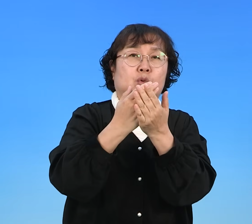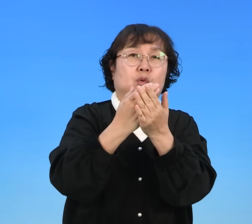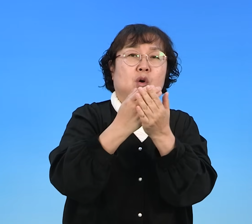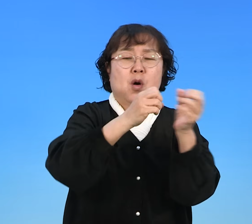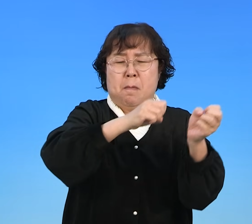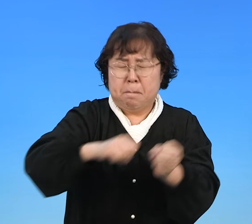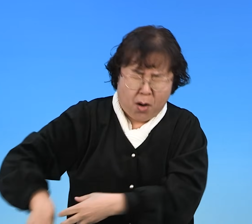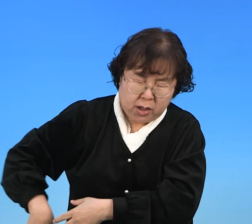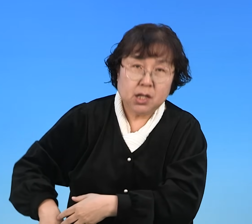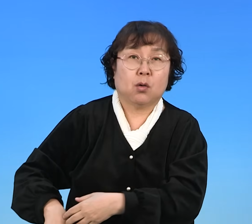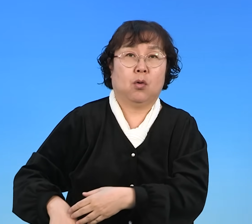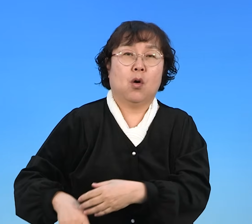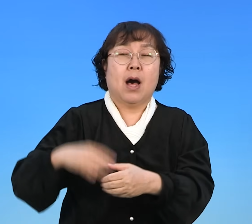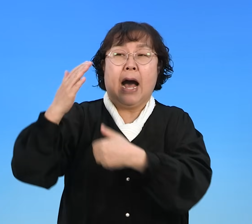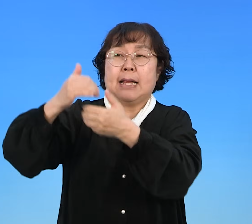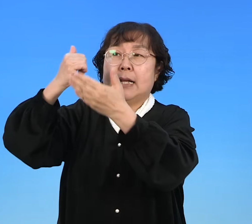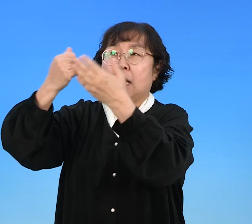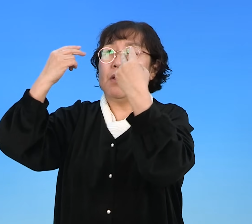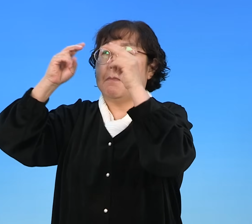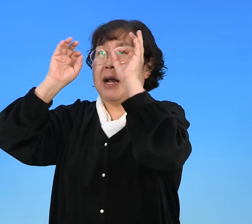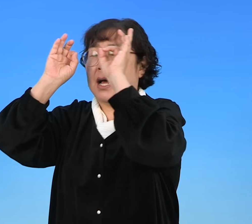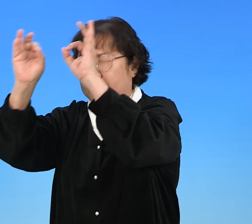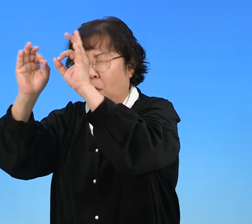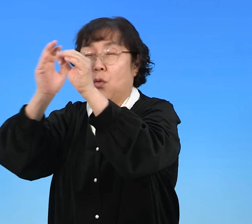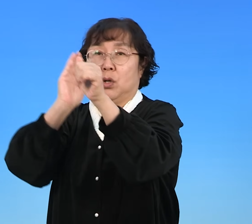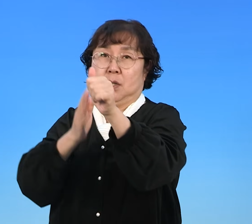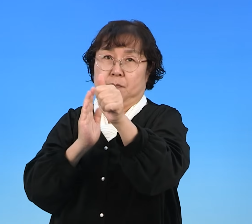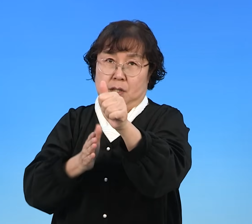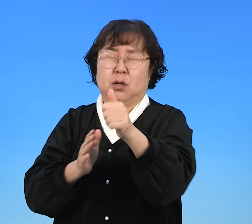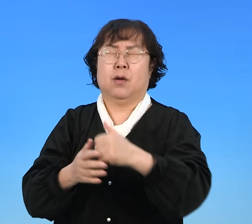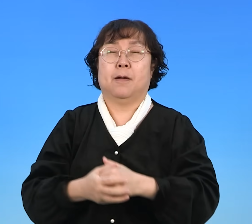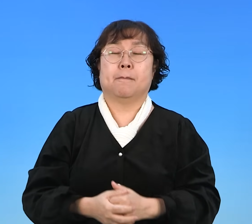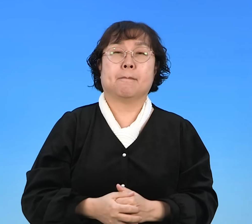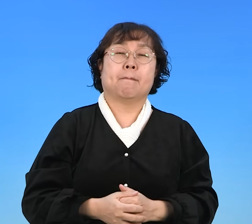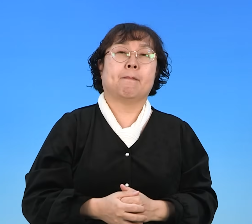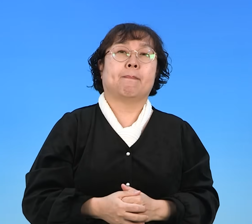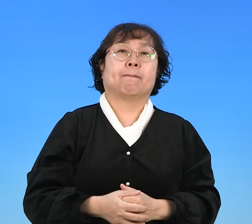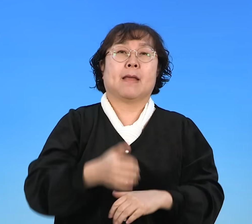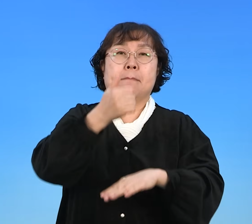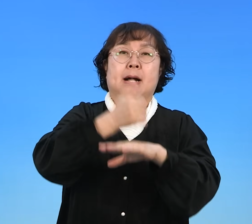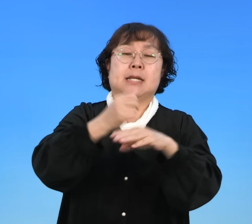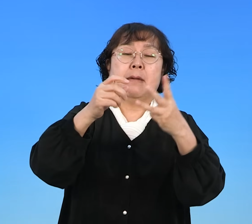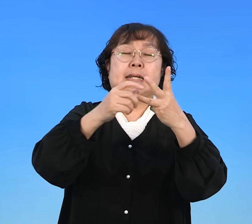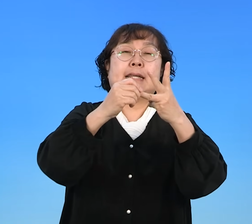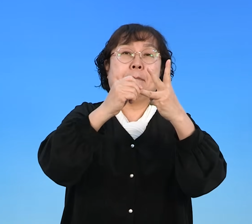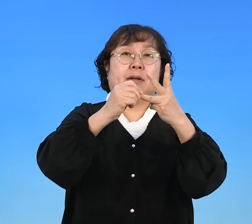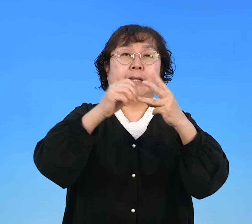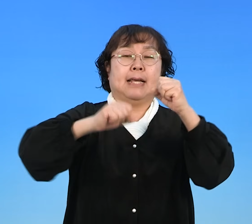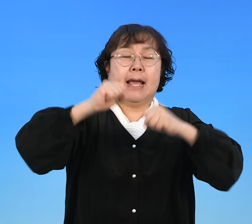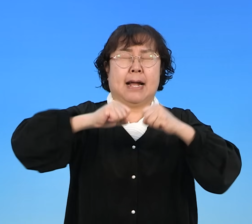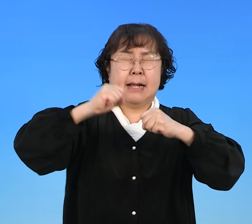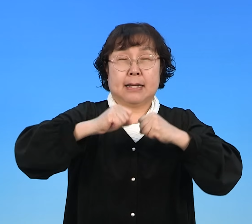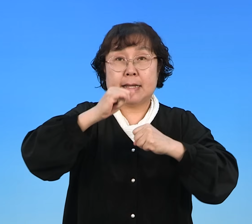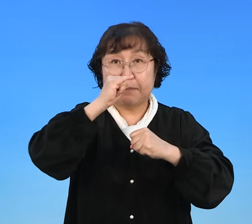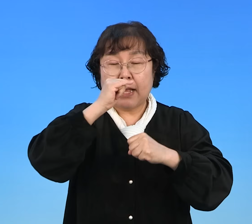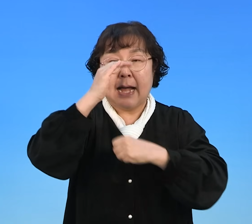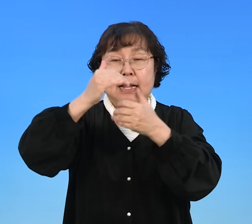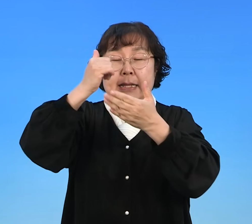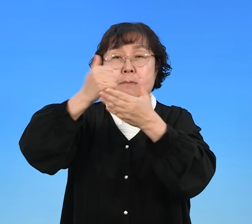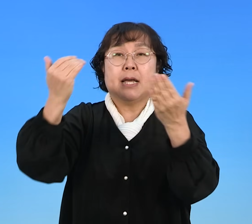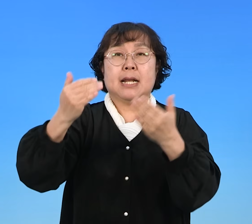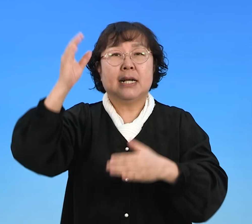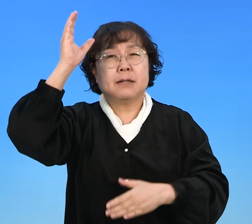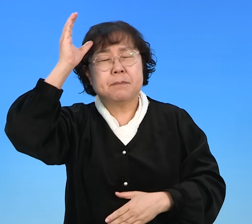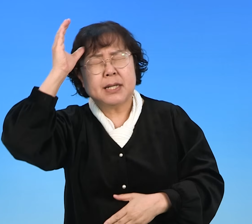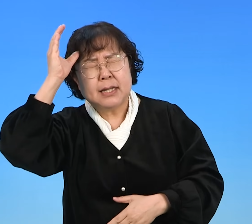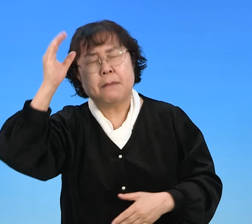될 줄로 믿습니다. 마지막 세 번째 실천할 게 하나 더 있는데요, 하나님의 일하심을